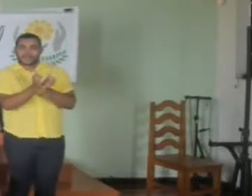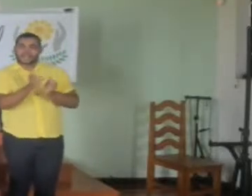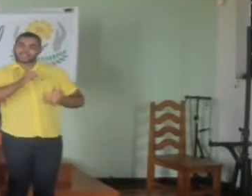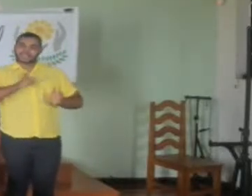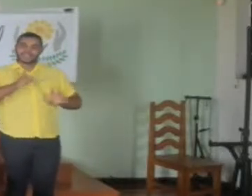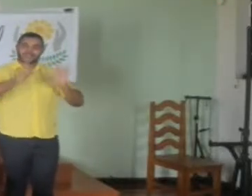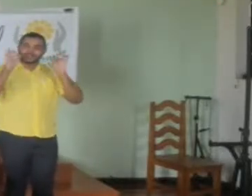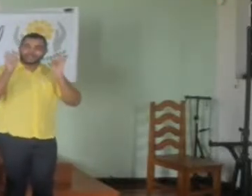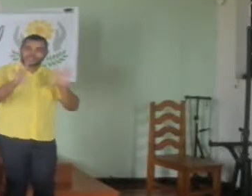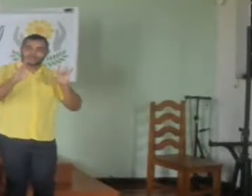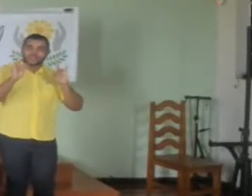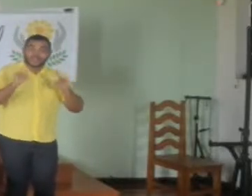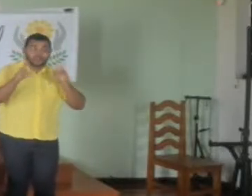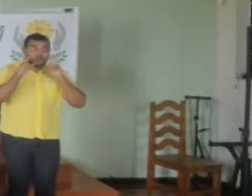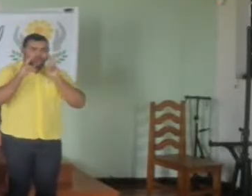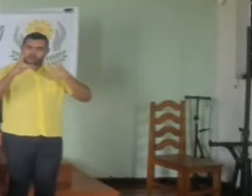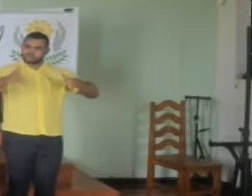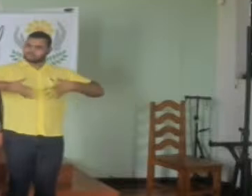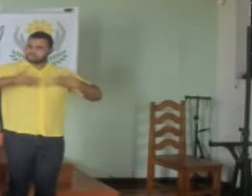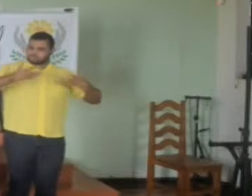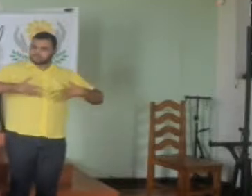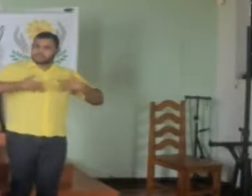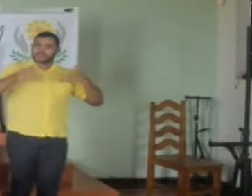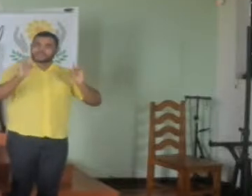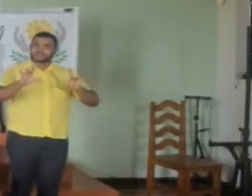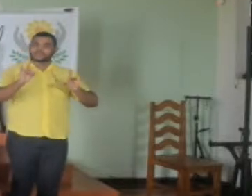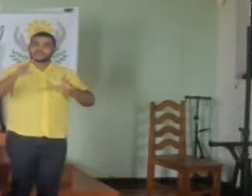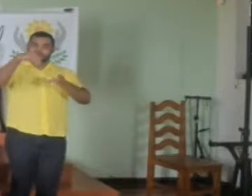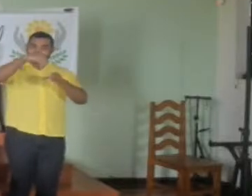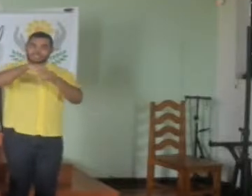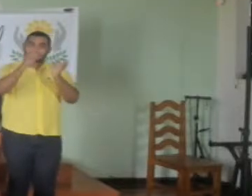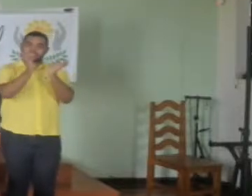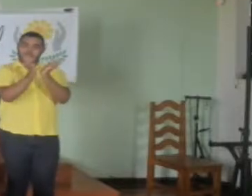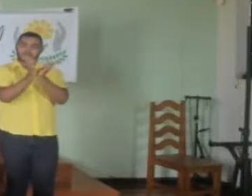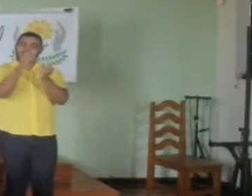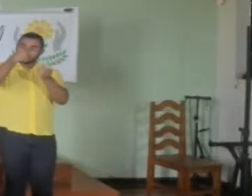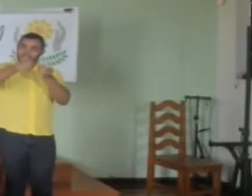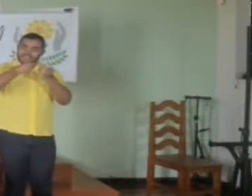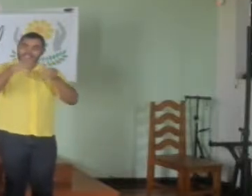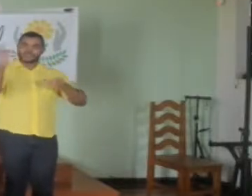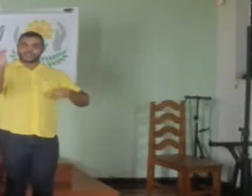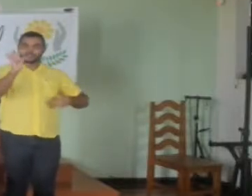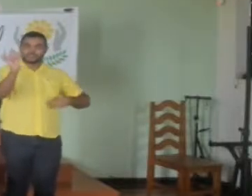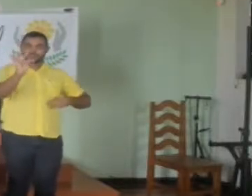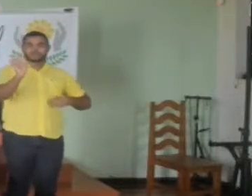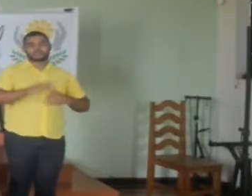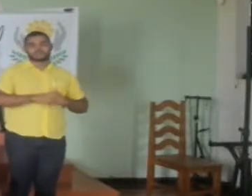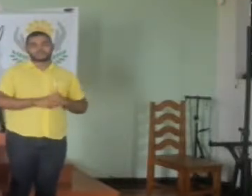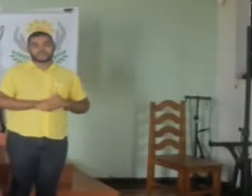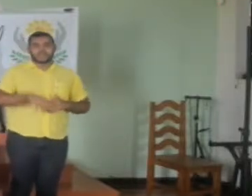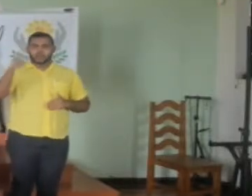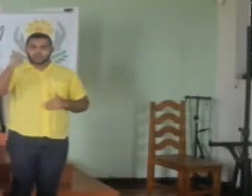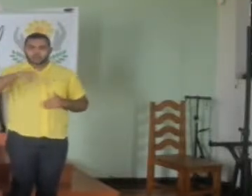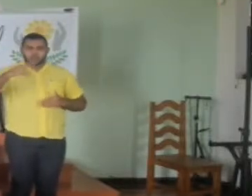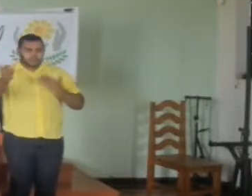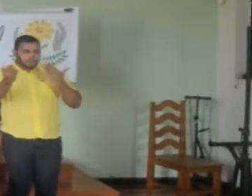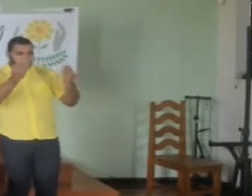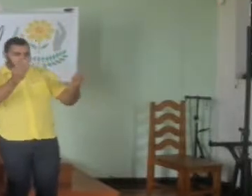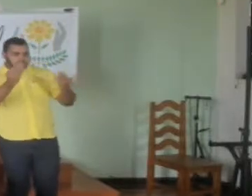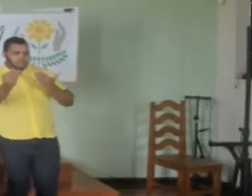especiais e eles demonstram uma alegria muito grande de estar na paz da Teoflotone. Nunca se compare a